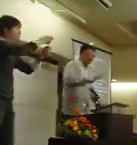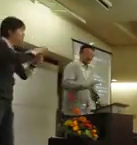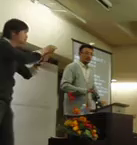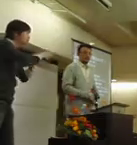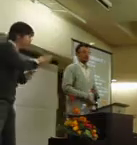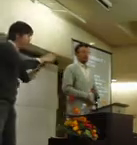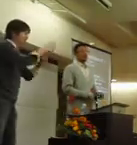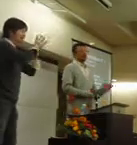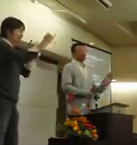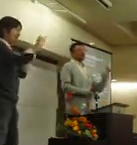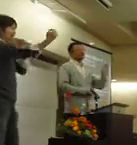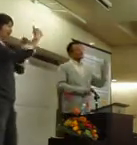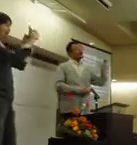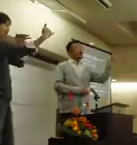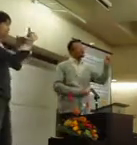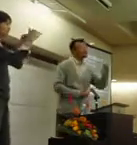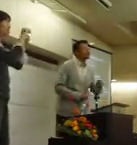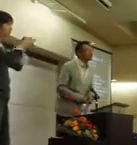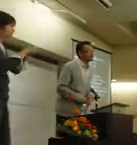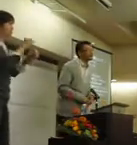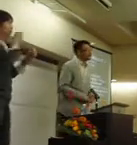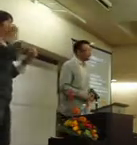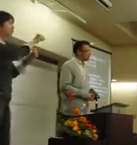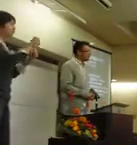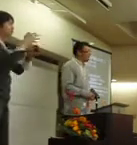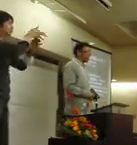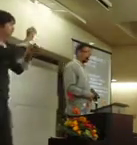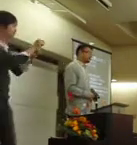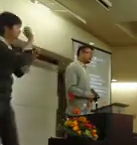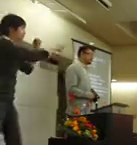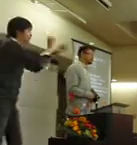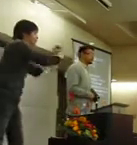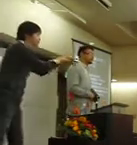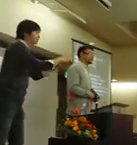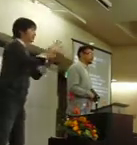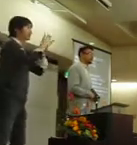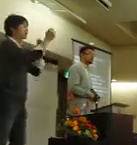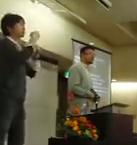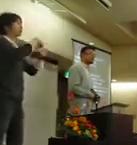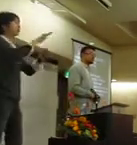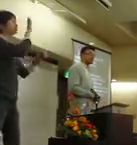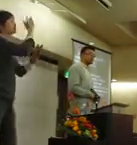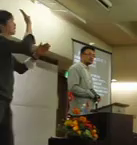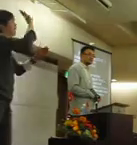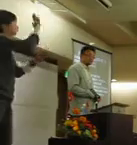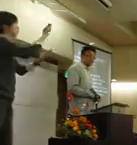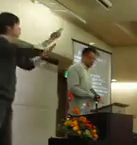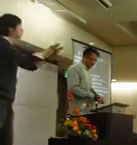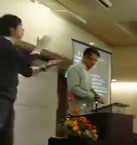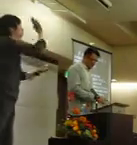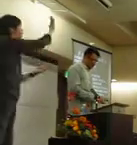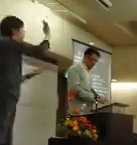族争いの中で毒麦を撒いていくということもあるらしいですね。